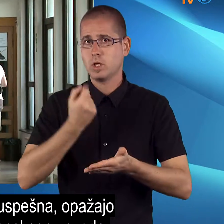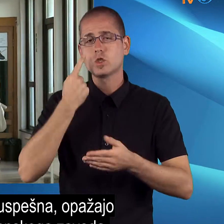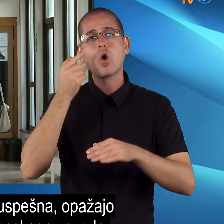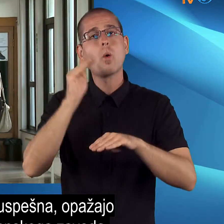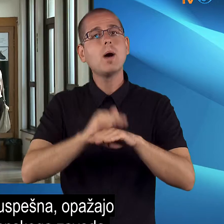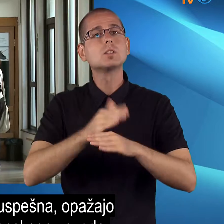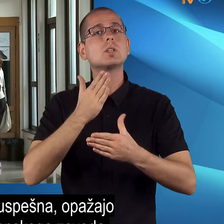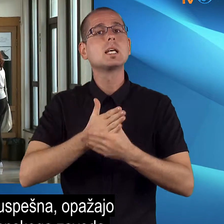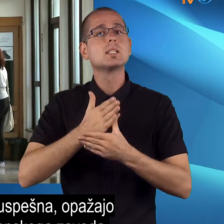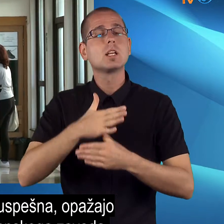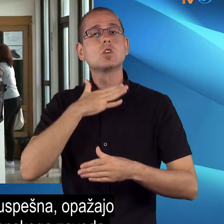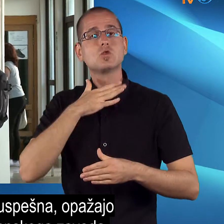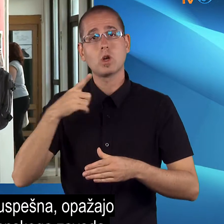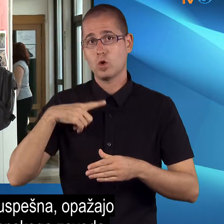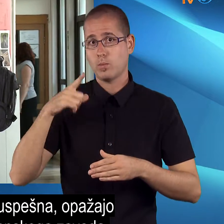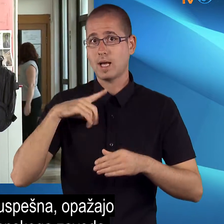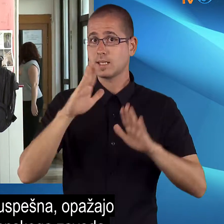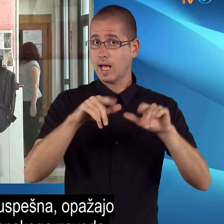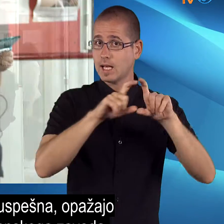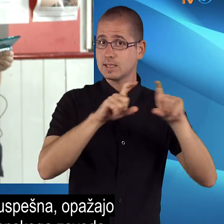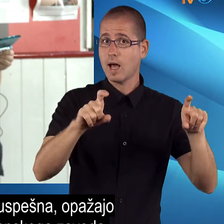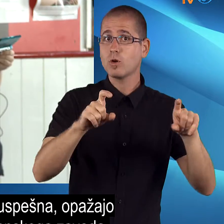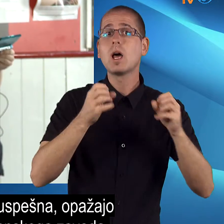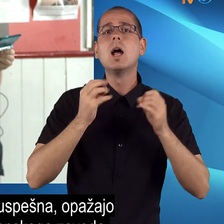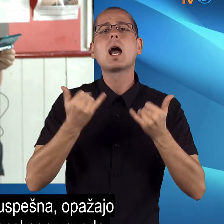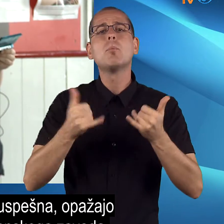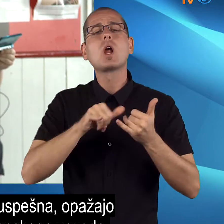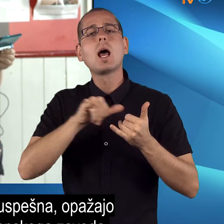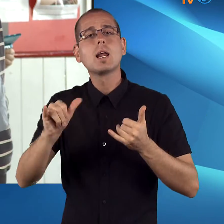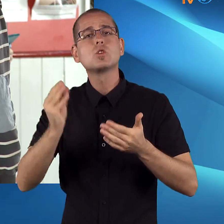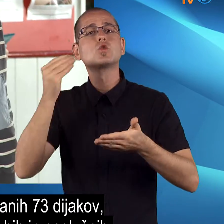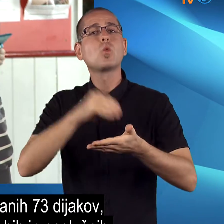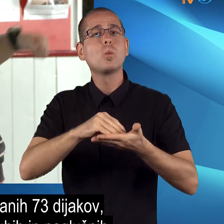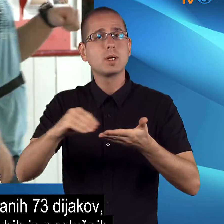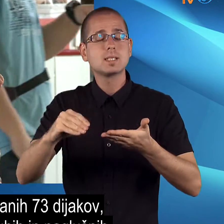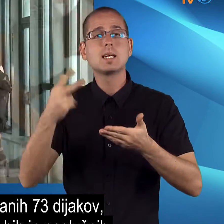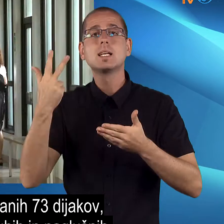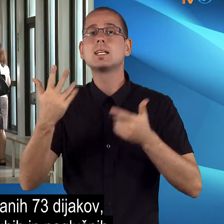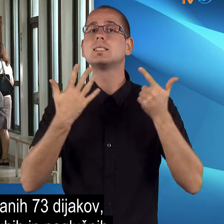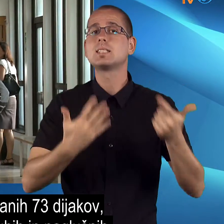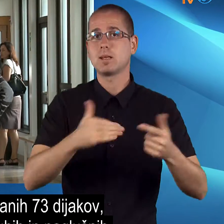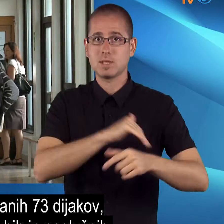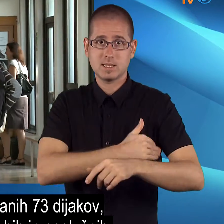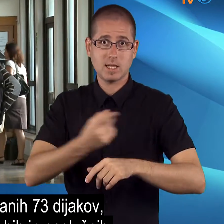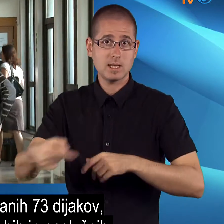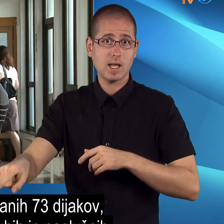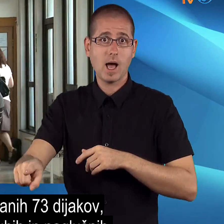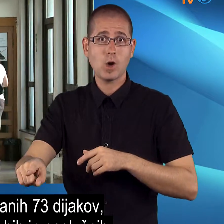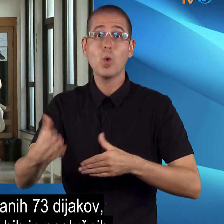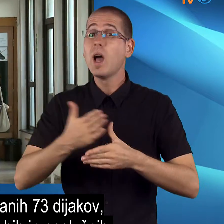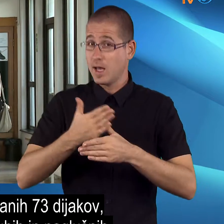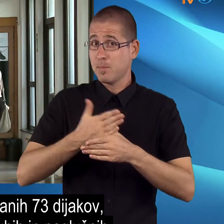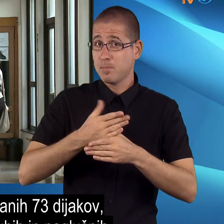Integracija ni vselej uspešna, opažajo na srednji šoli ljubljanskega zavoda, kamor je letos vpisanih